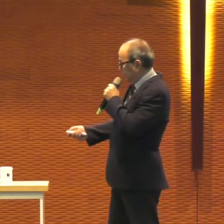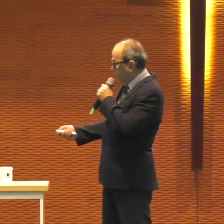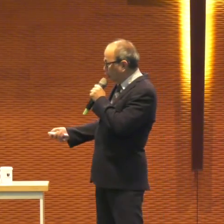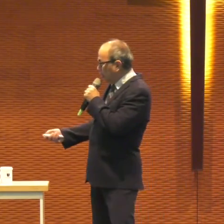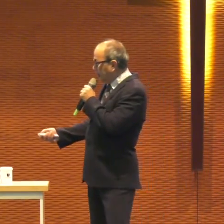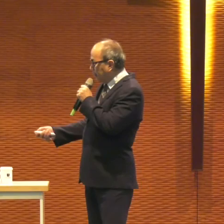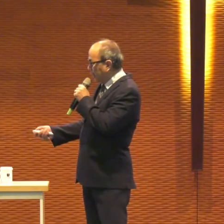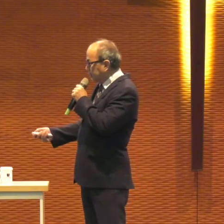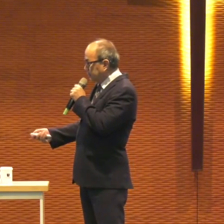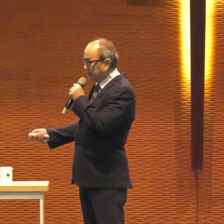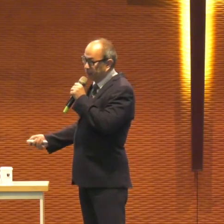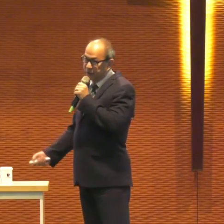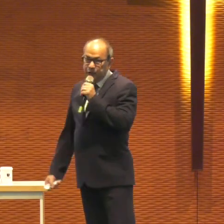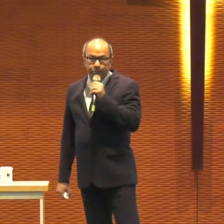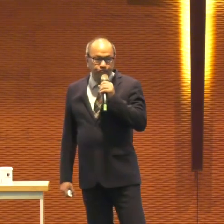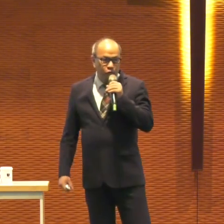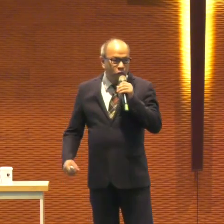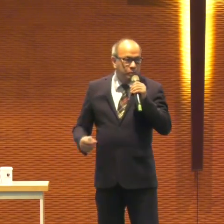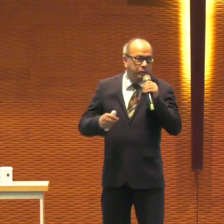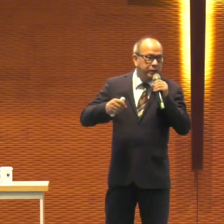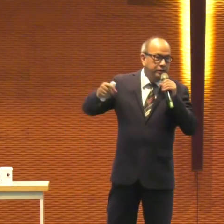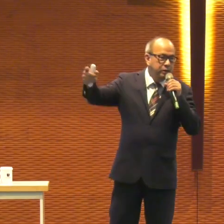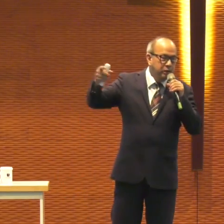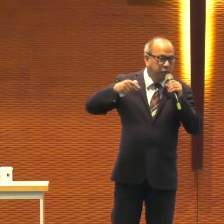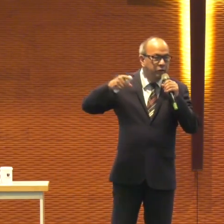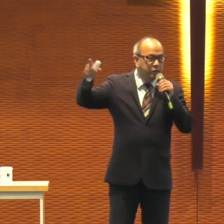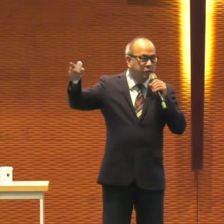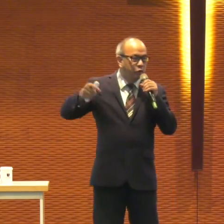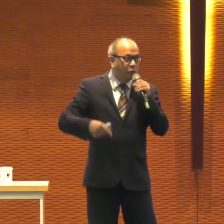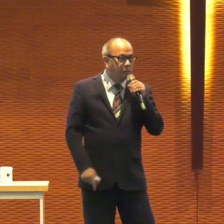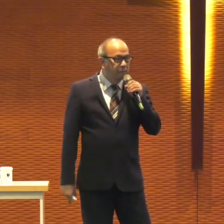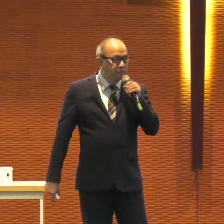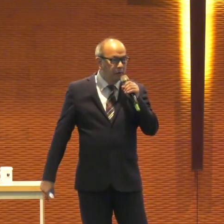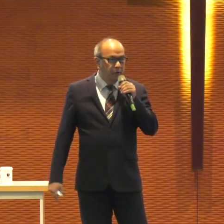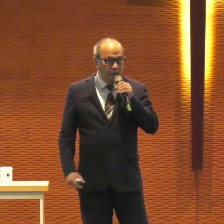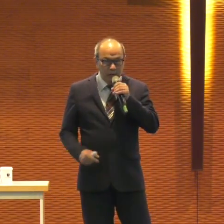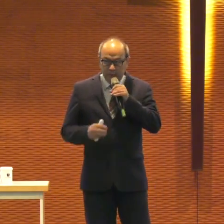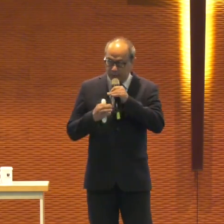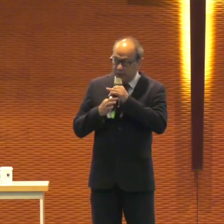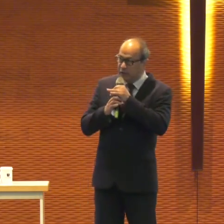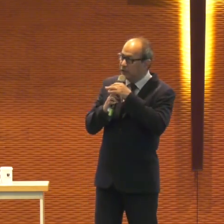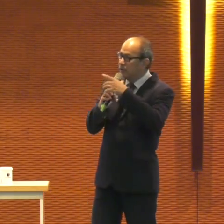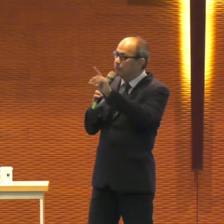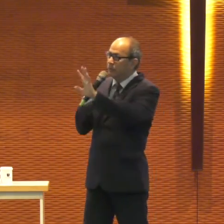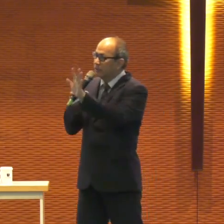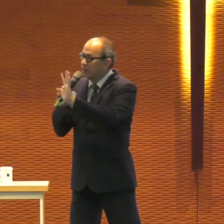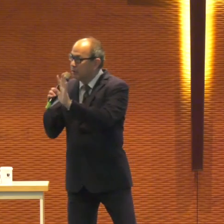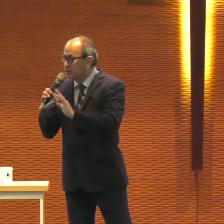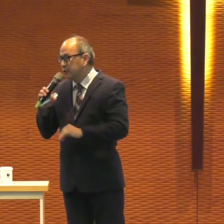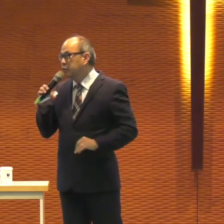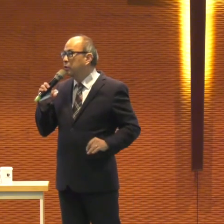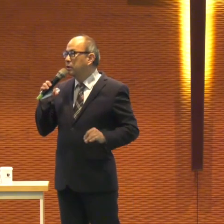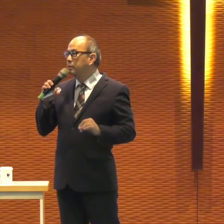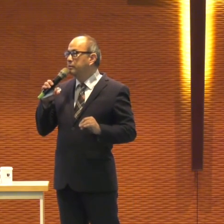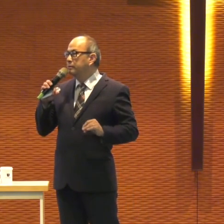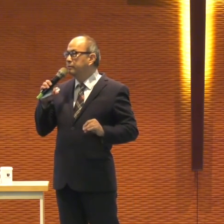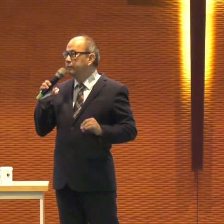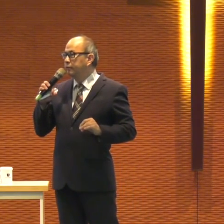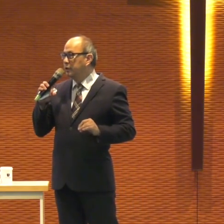神说要把我们安置在本地，我们不再是流离失所。弟兄姐妹，你的心不要再流离失所了。